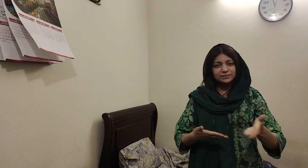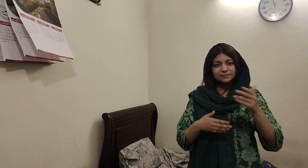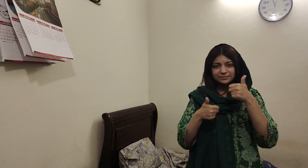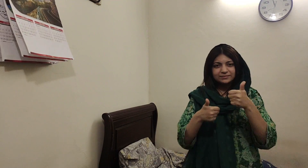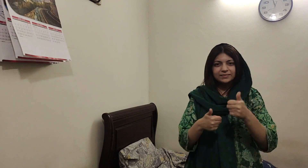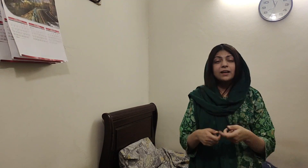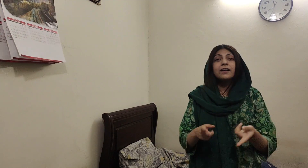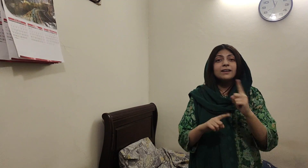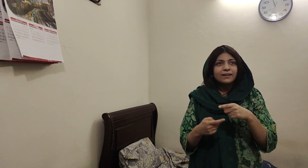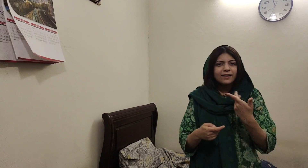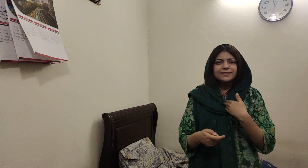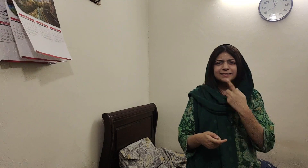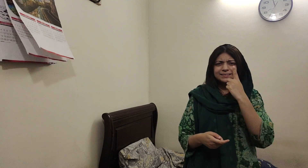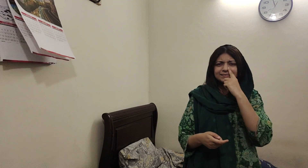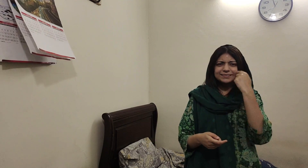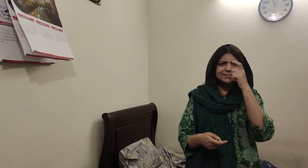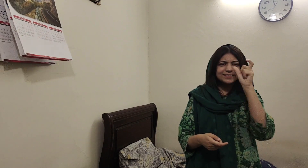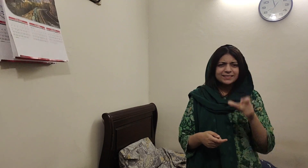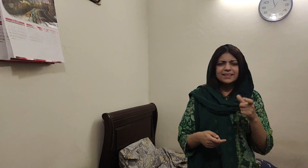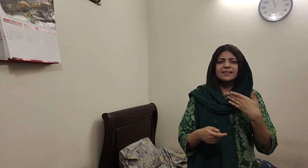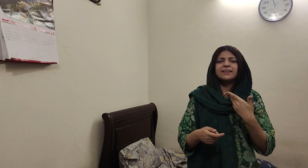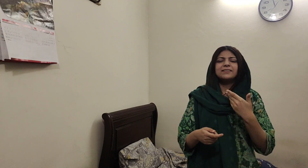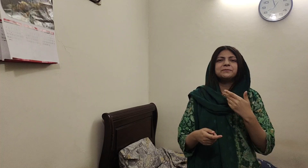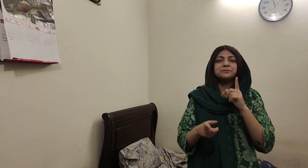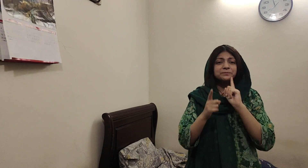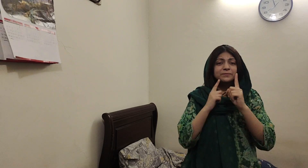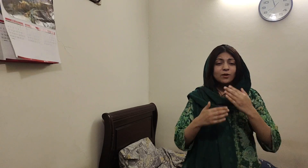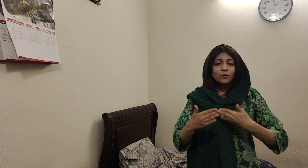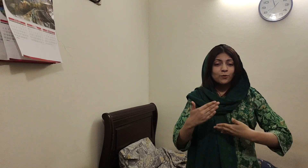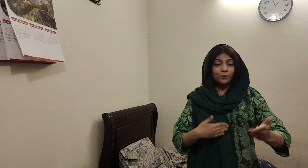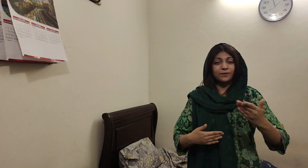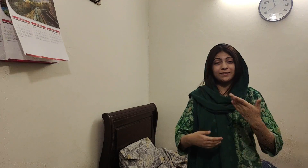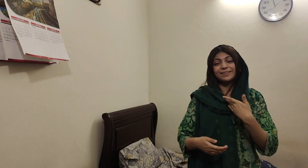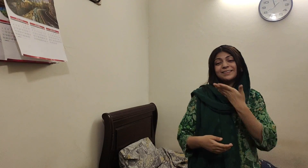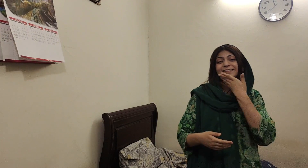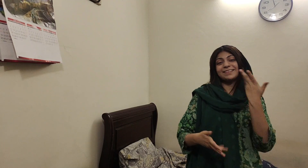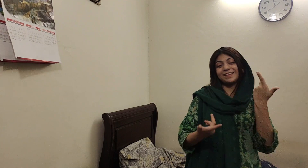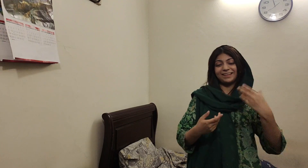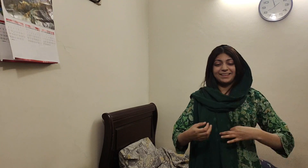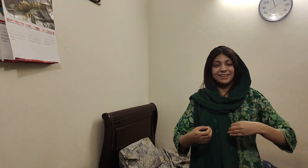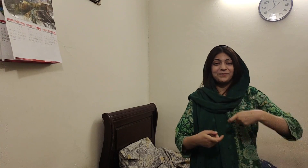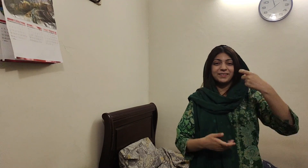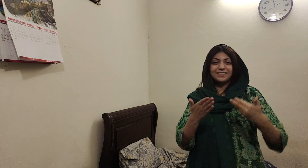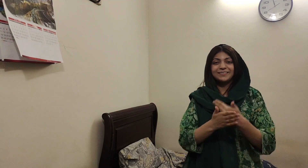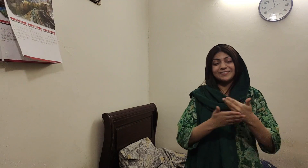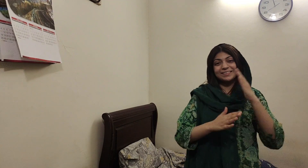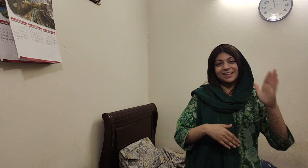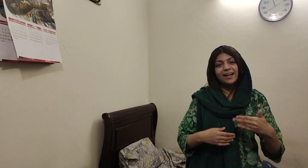आपका रमज़ान ठीक जा रहा है क्या? तो आज जो कि मैं सोच रही थी, जब रमज़ान स्टार्ट होता है तो पहले हम लड़कियाँ सोचती हैं कि